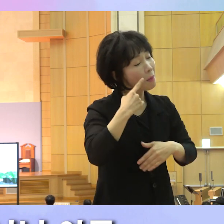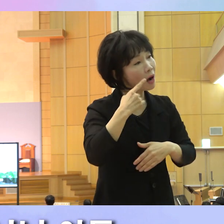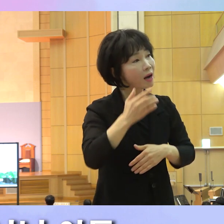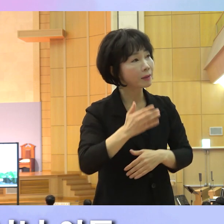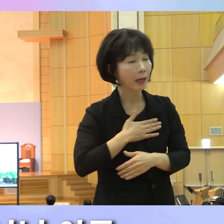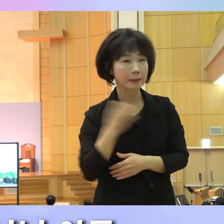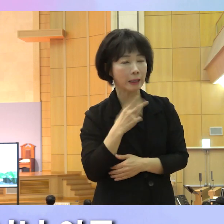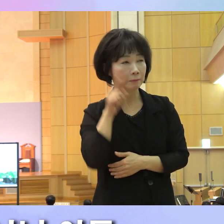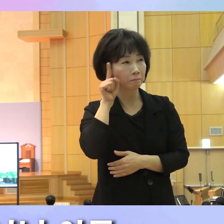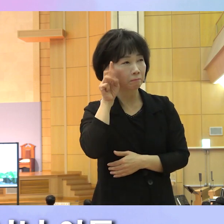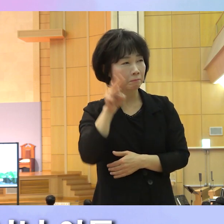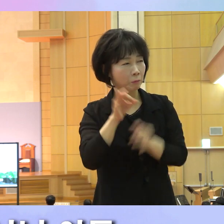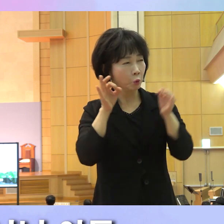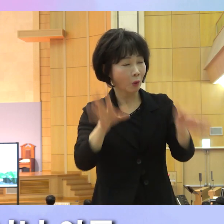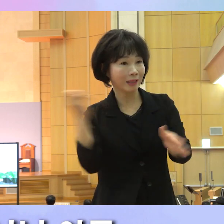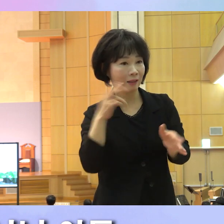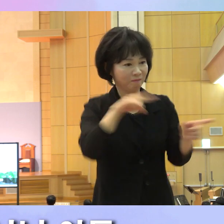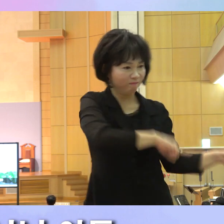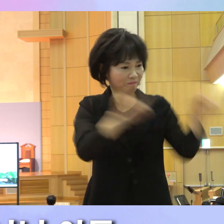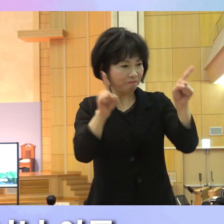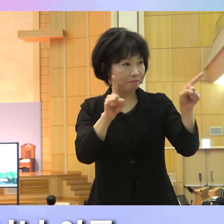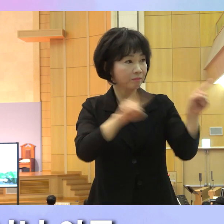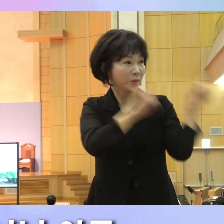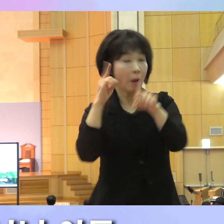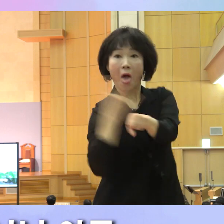동안에 일으키리라.